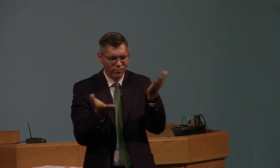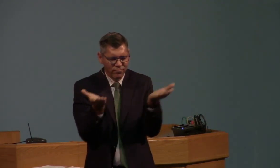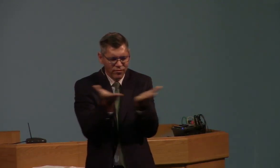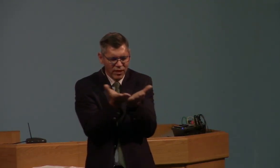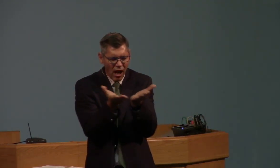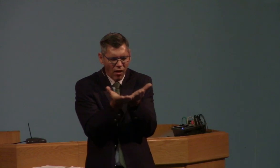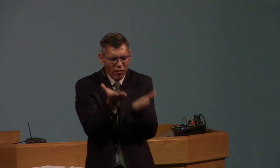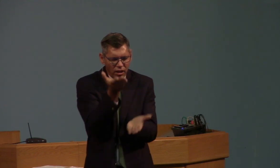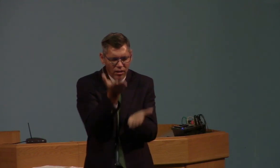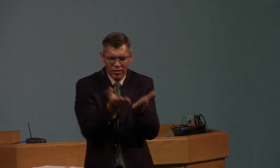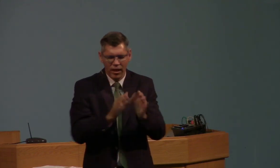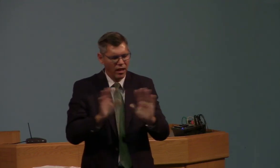selfde, nee.